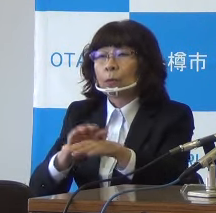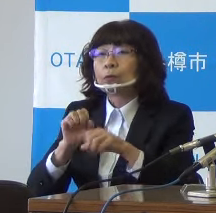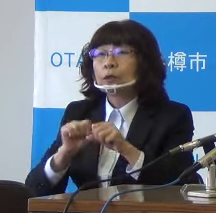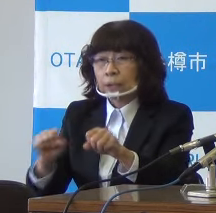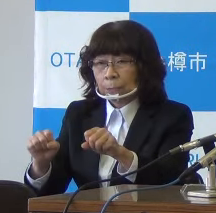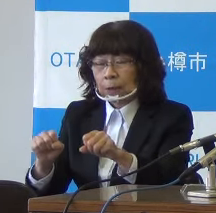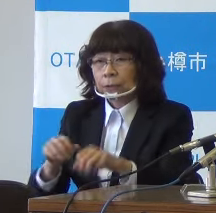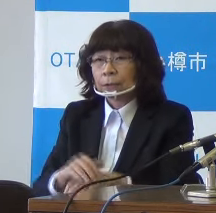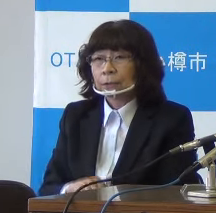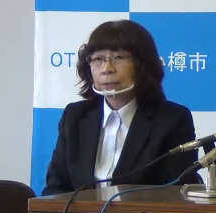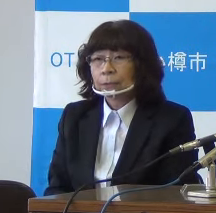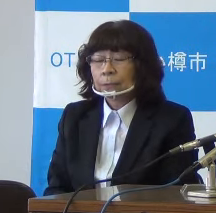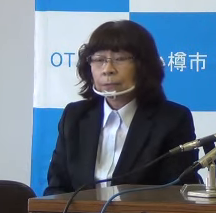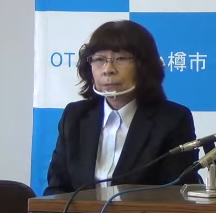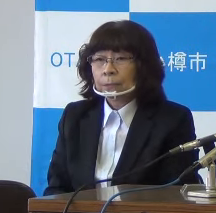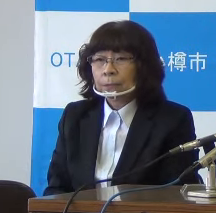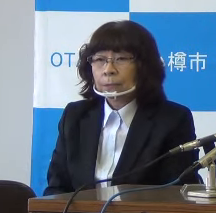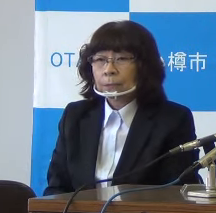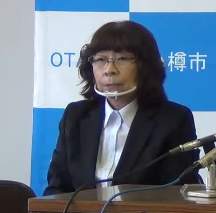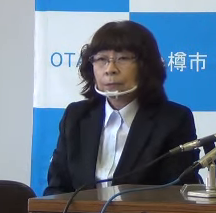せていただきます。